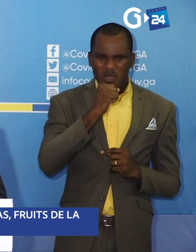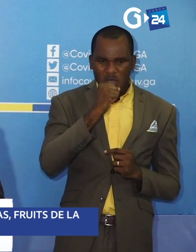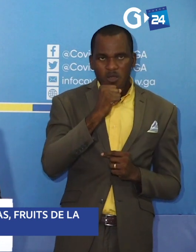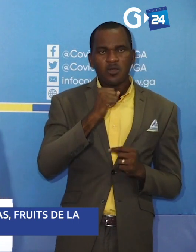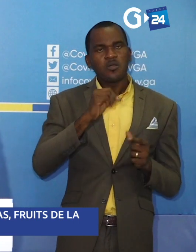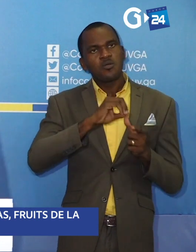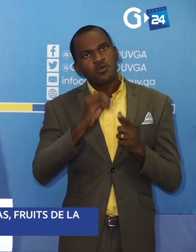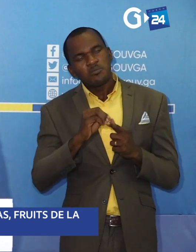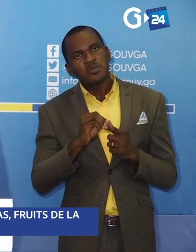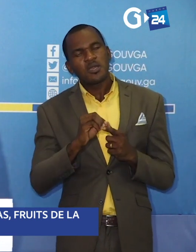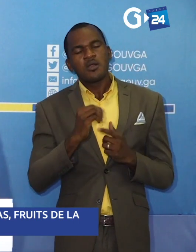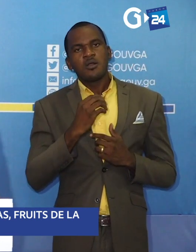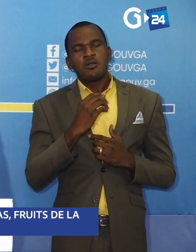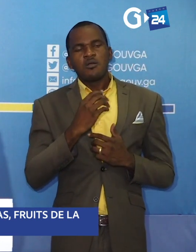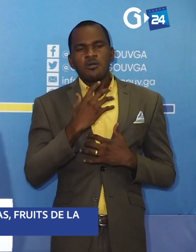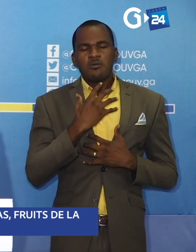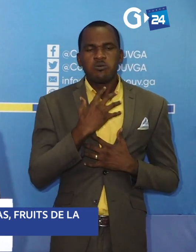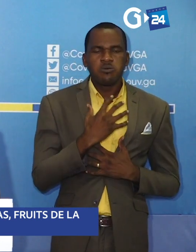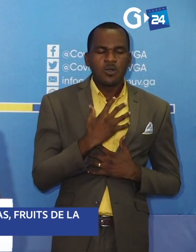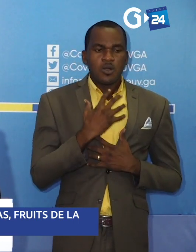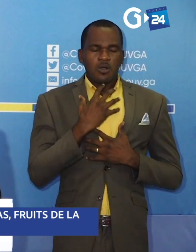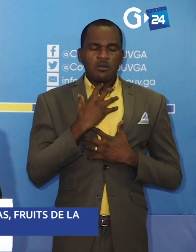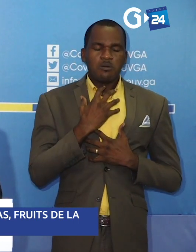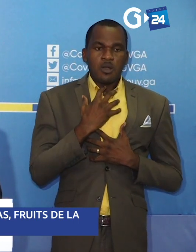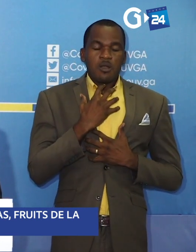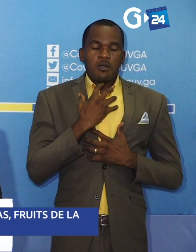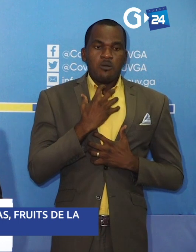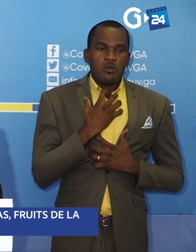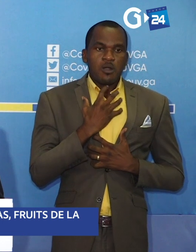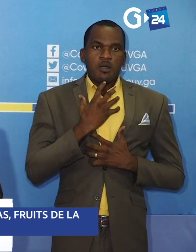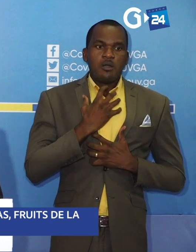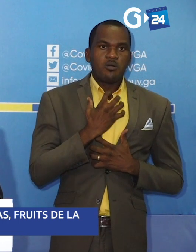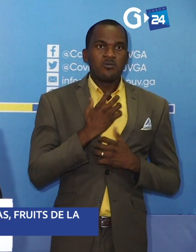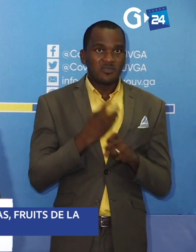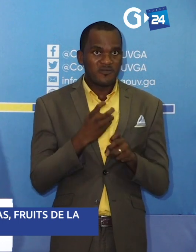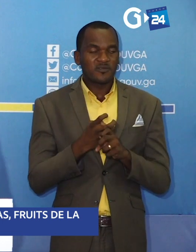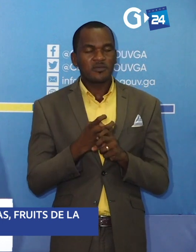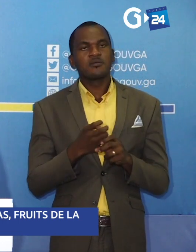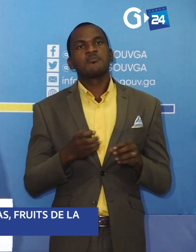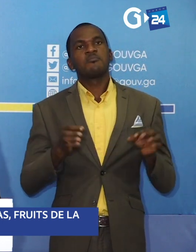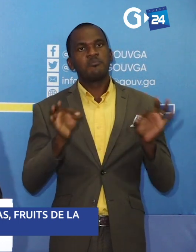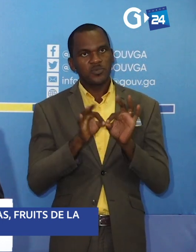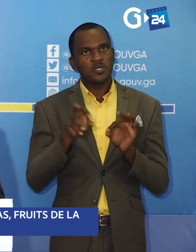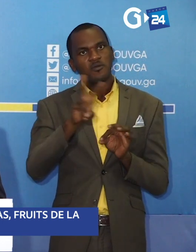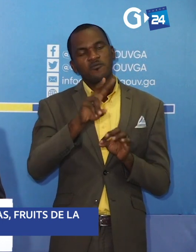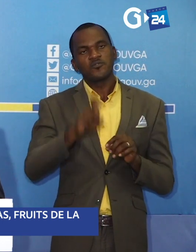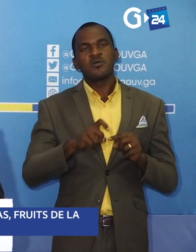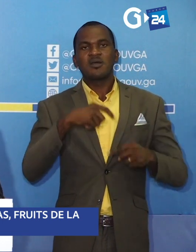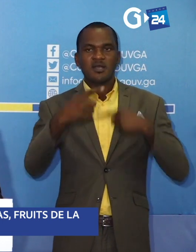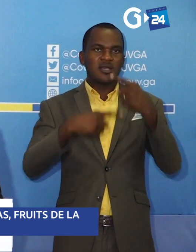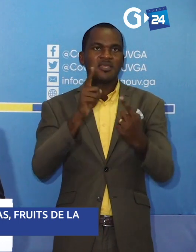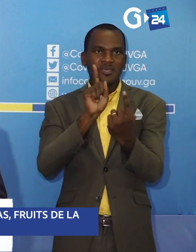les douleurs respiratoires, la difficulté respiratoire, rendez-vous chez votre